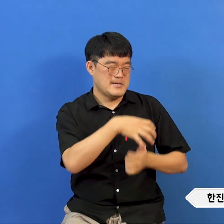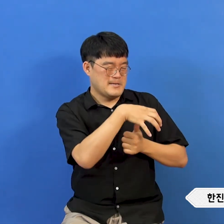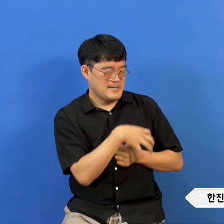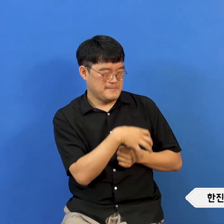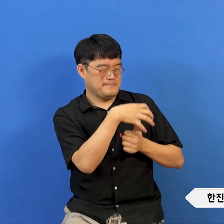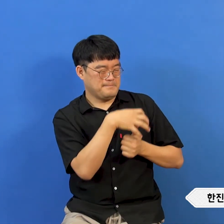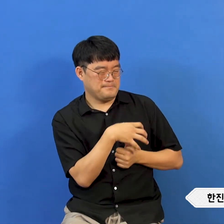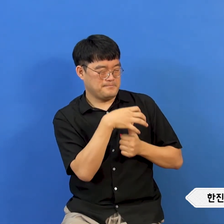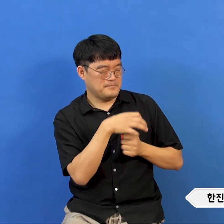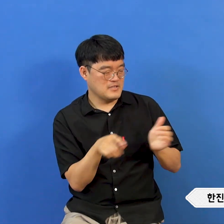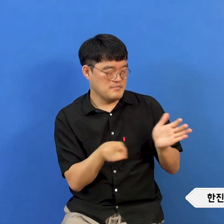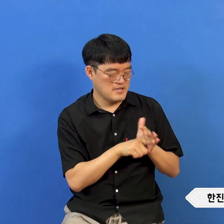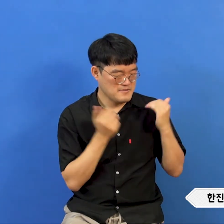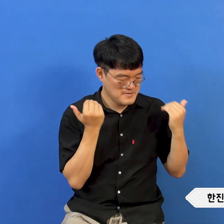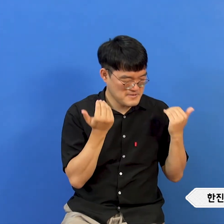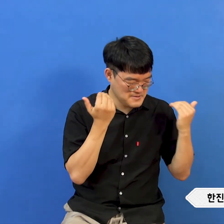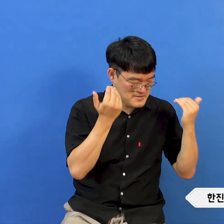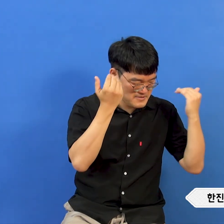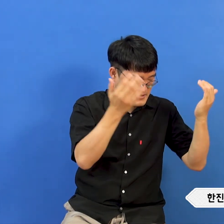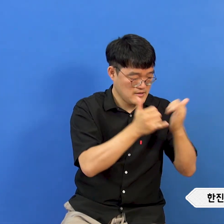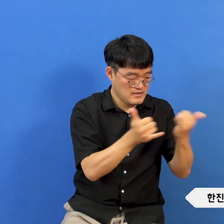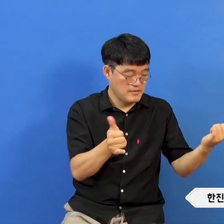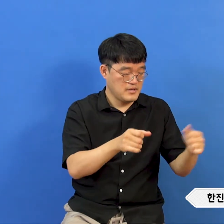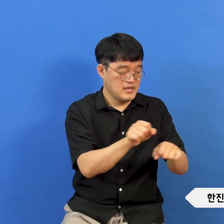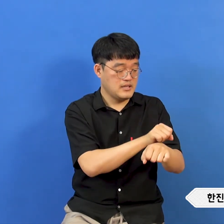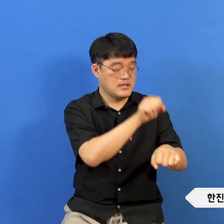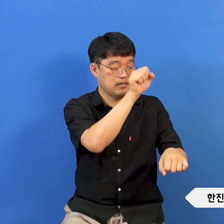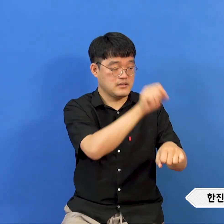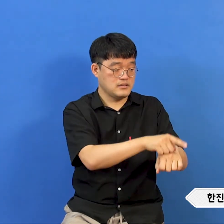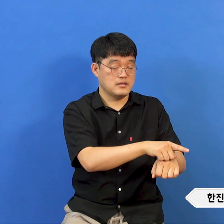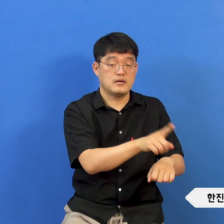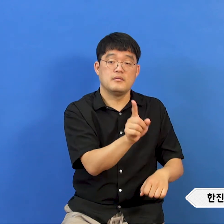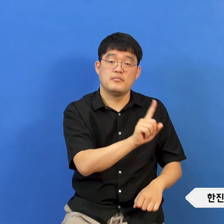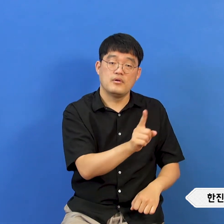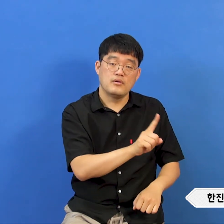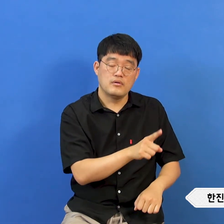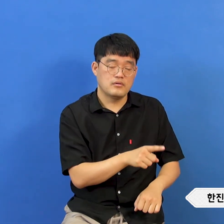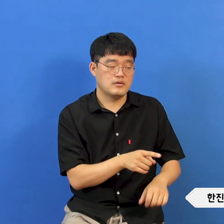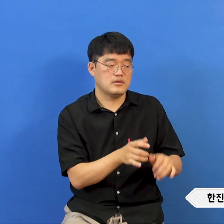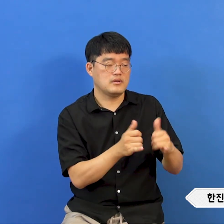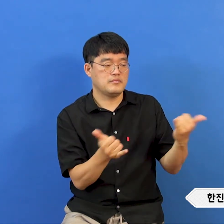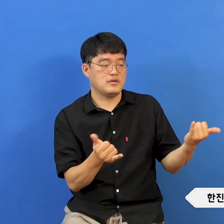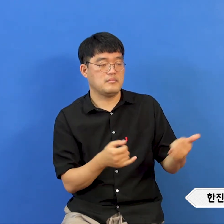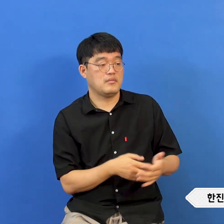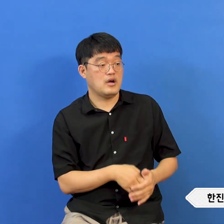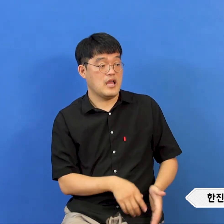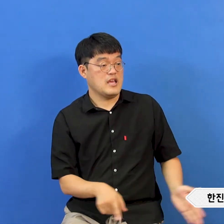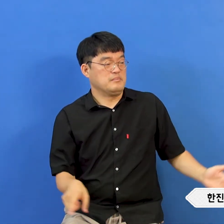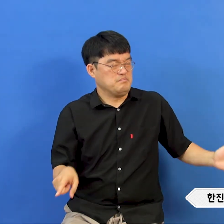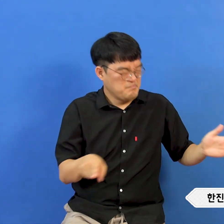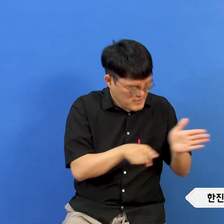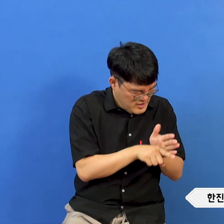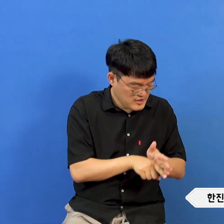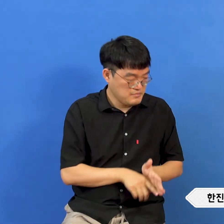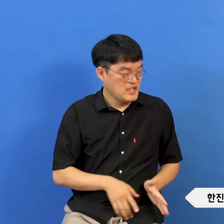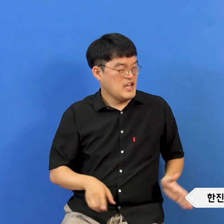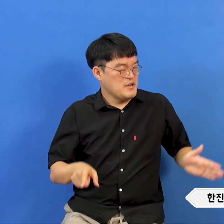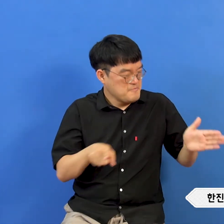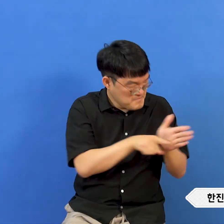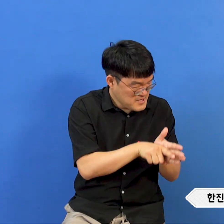믿음을 키워보려고 하는 사람들의 특징이 하나가 있는데, 그런 사람들은 믿습니다라는 말을 잘 사용합니다.